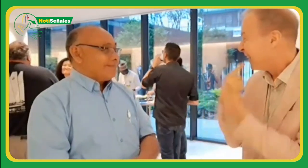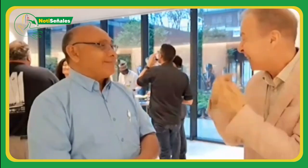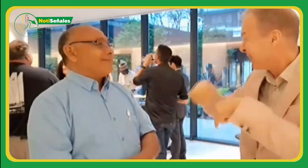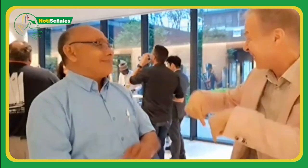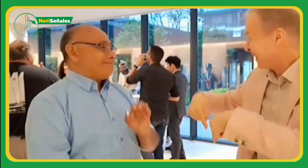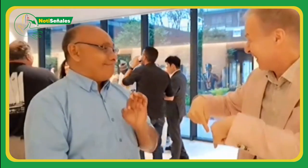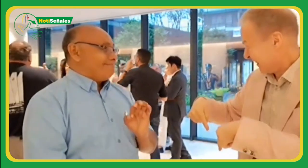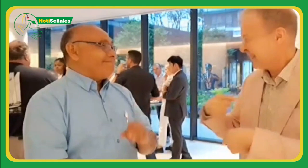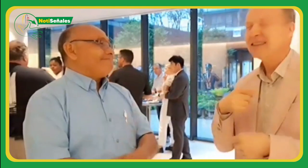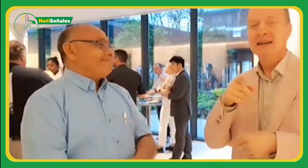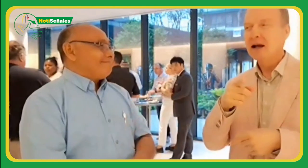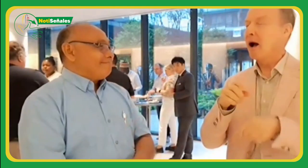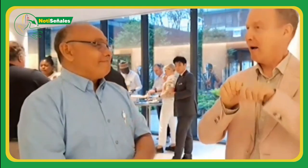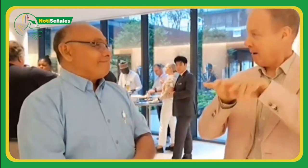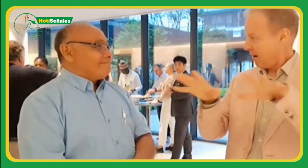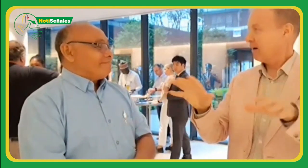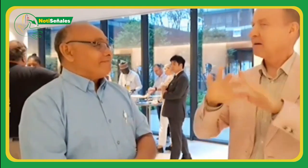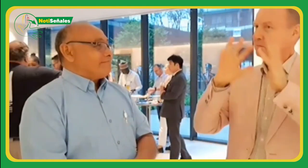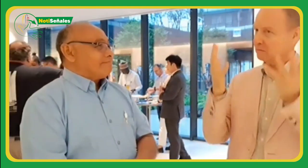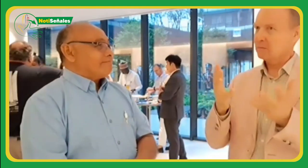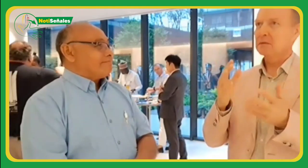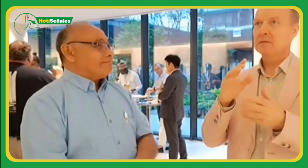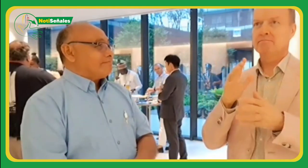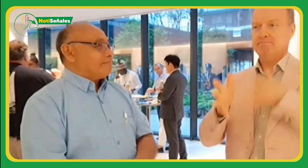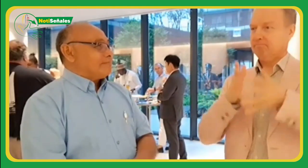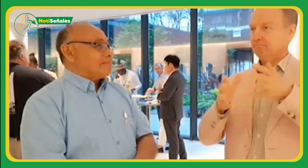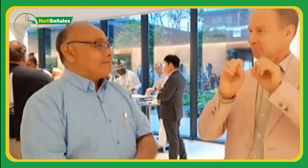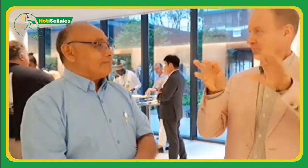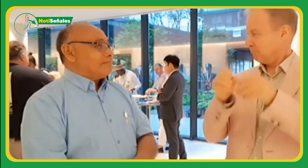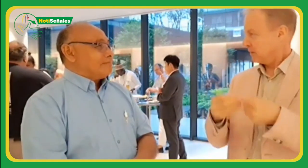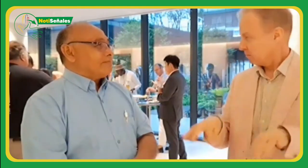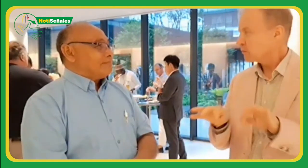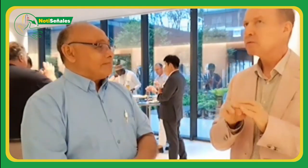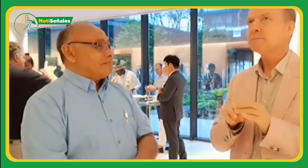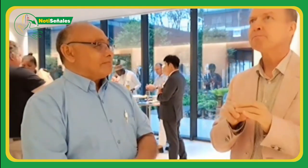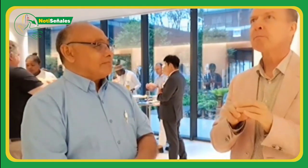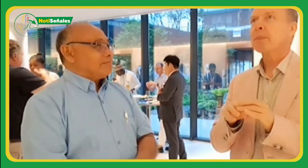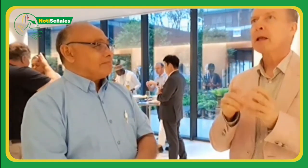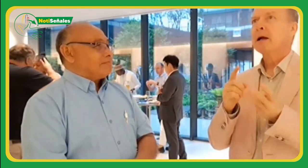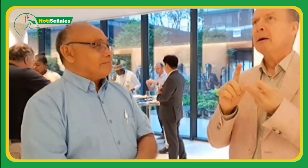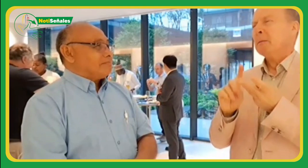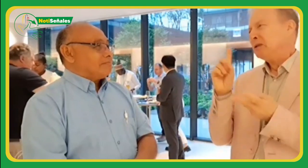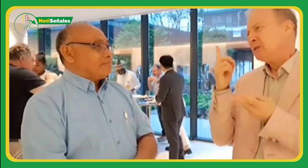fue interpretada la lengua de señas así como aquí la transmisión de información en lengua de señas es fundamental en todo el mundo